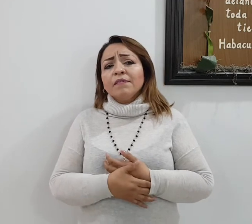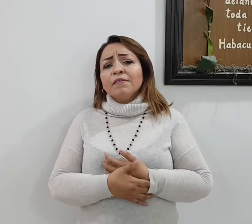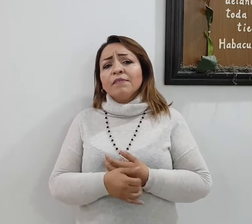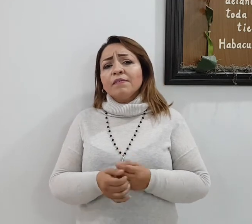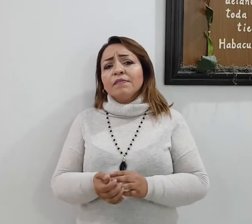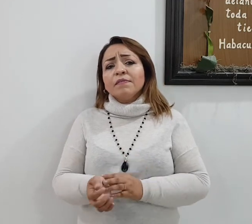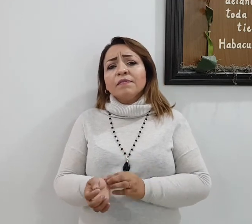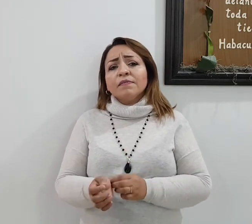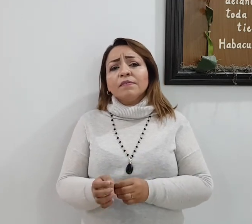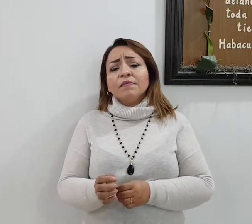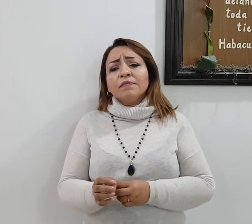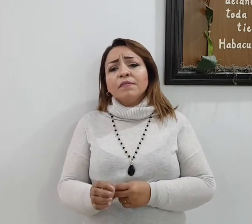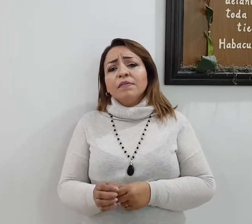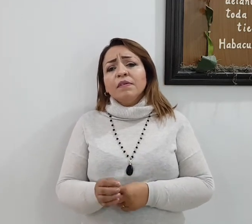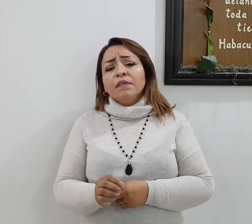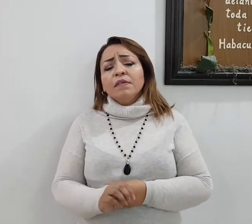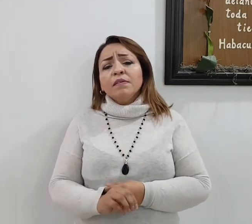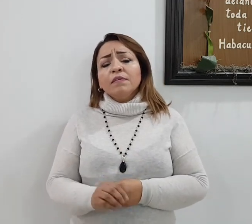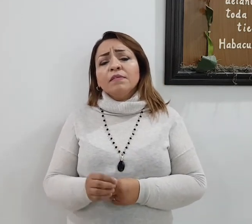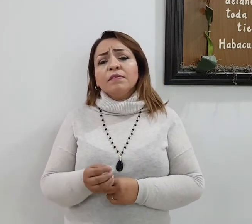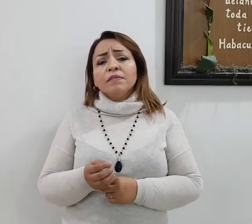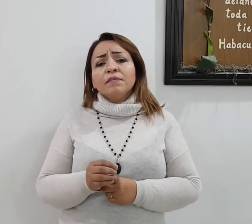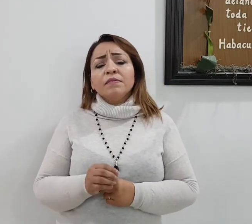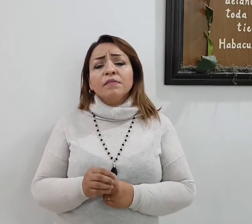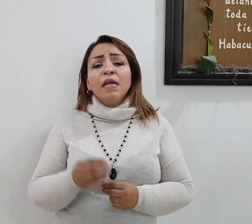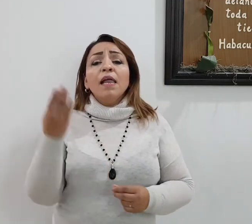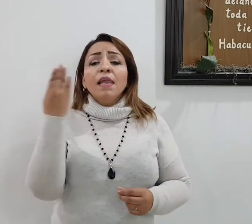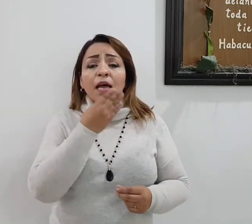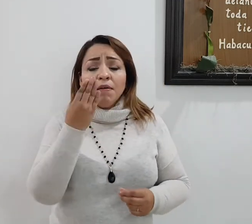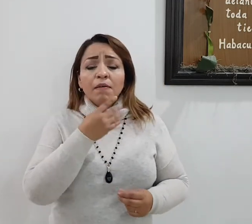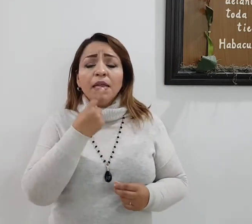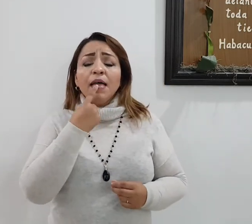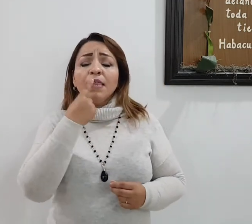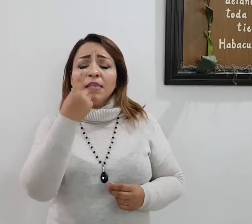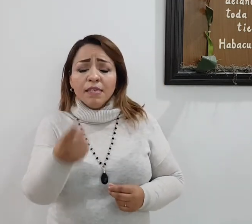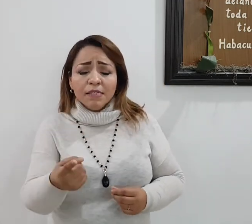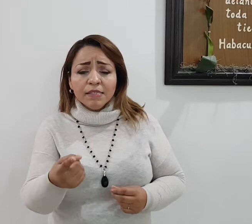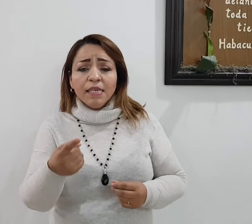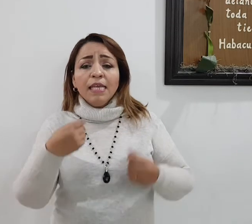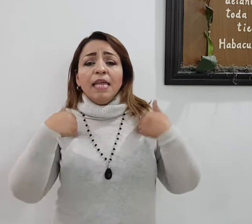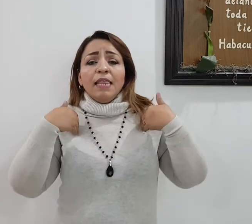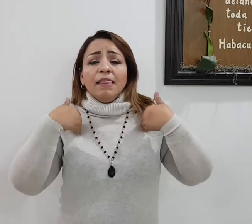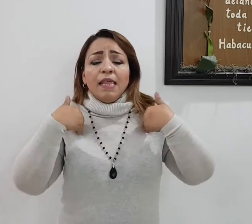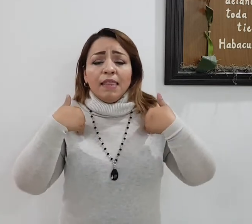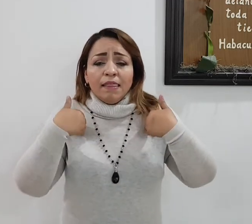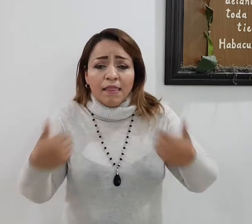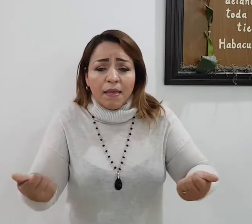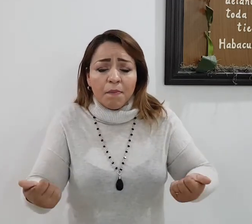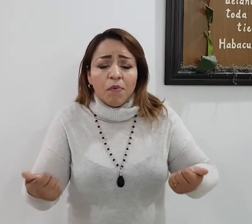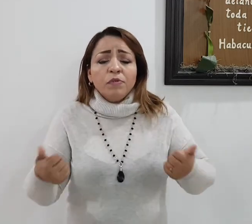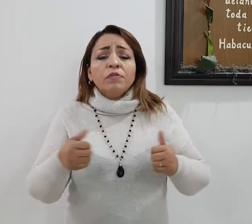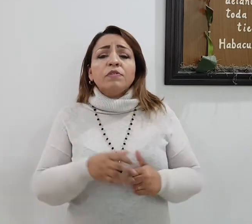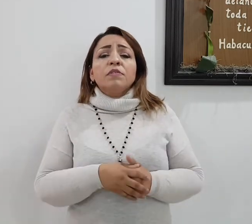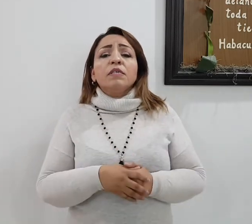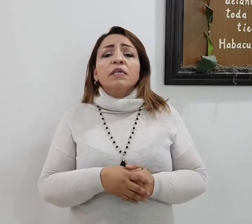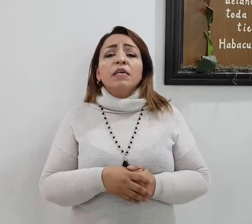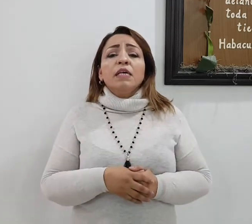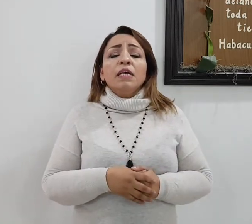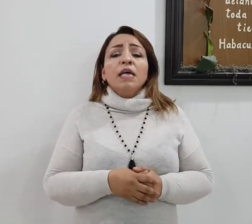perdónenme. La Biblia me ayuda a entender o a tener un concepto correcto de Dios.